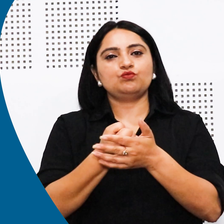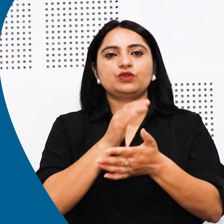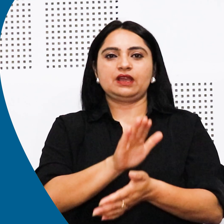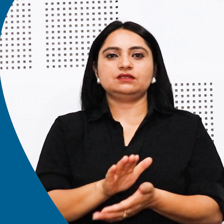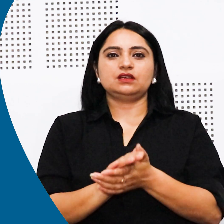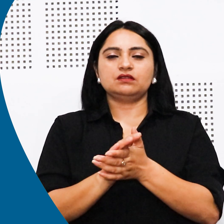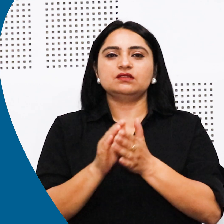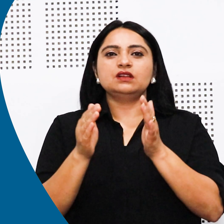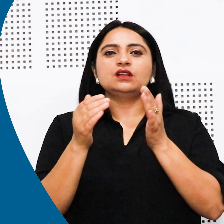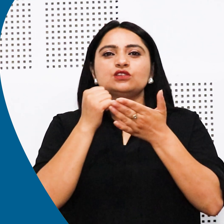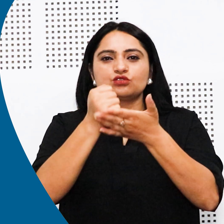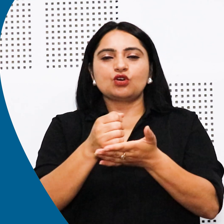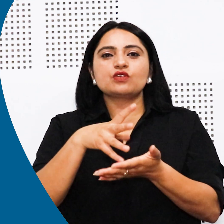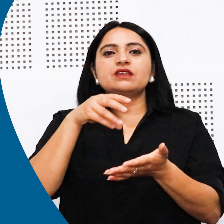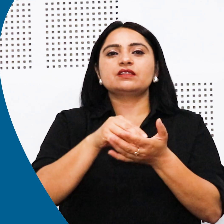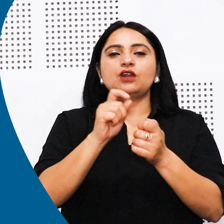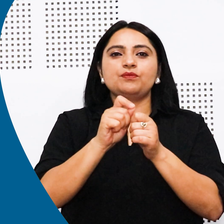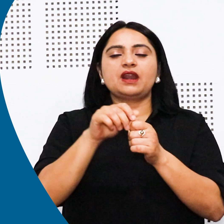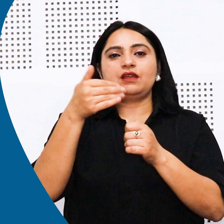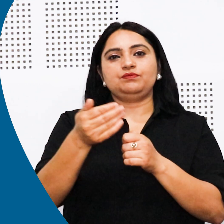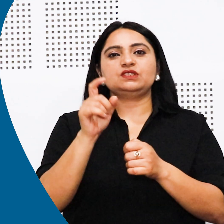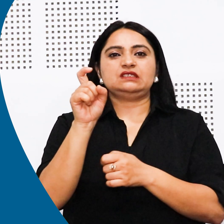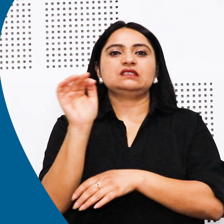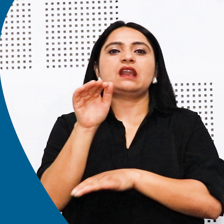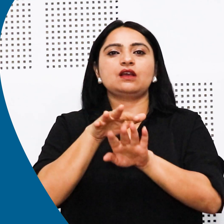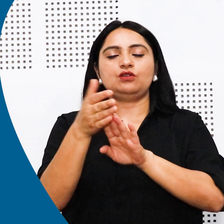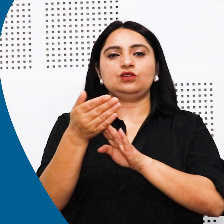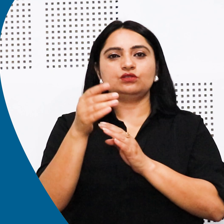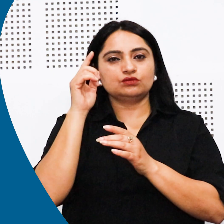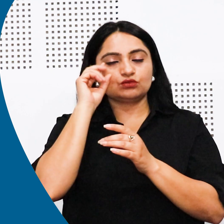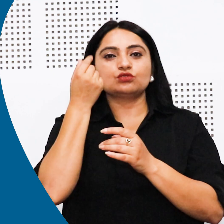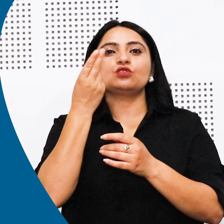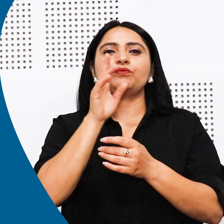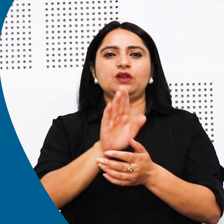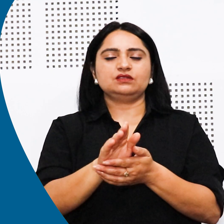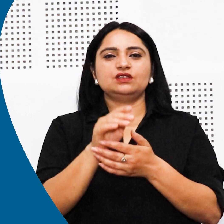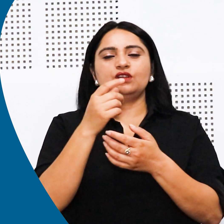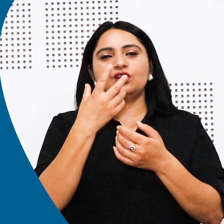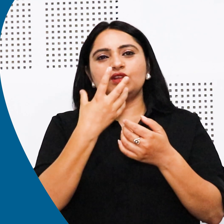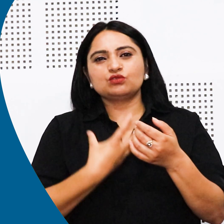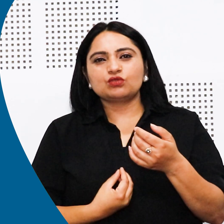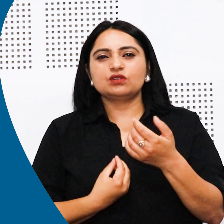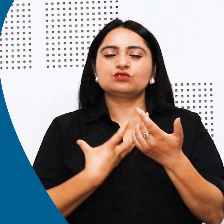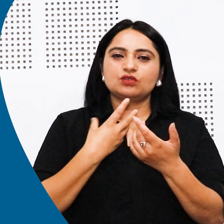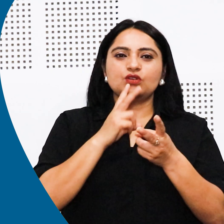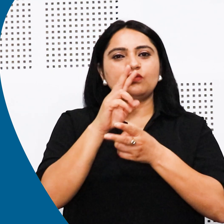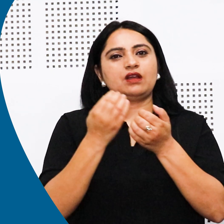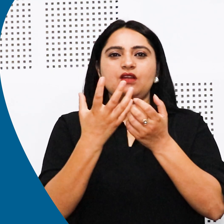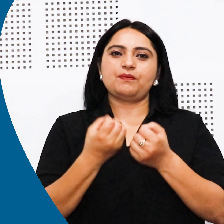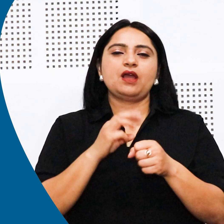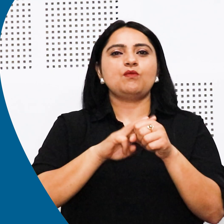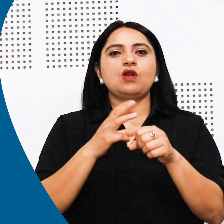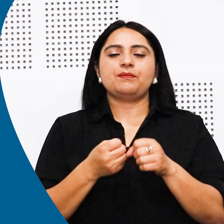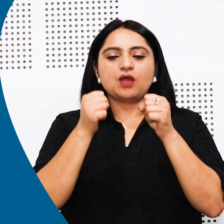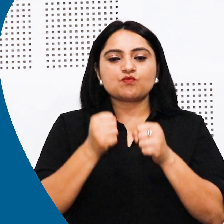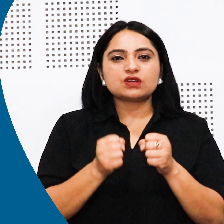आश्रय केन्द्र बनाइएपछि ज्येष्ठ नागरिकहरूलाई भएको सजिलो। दुःख गफ त भयो नि, गफ भयो नि, बस्ने ठिकै छ, राम्रो छ भन्नु अहिलेसम्म गरेका